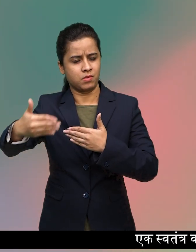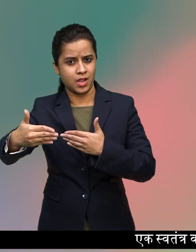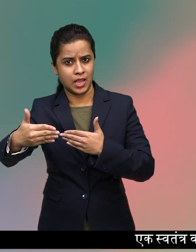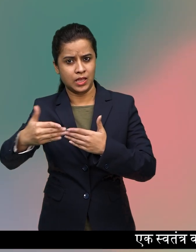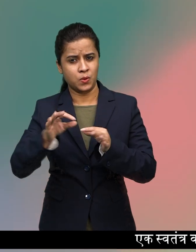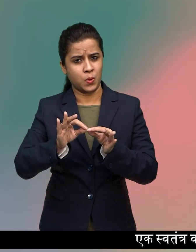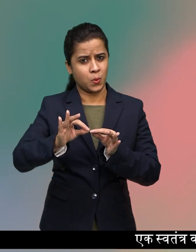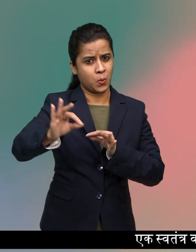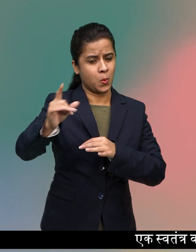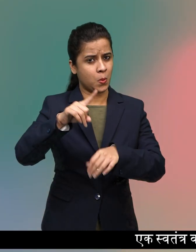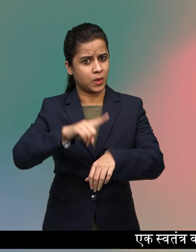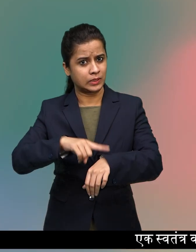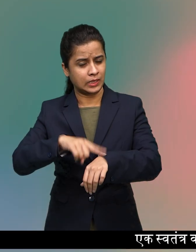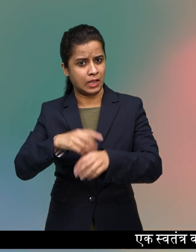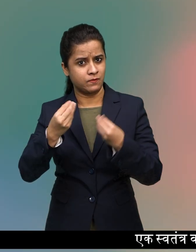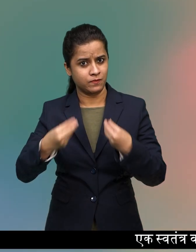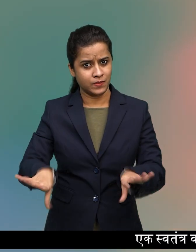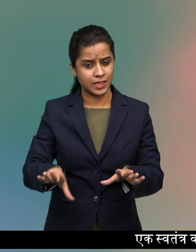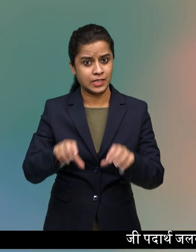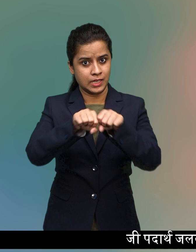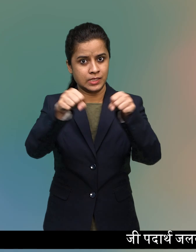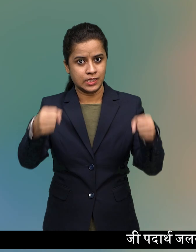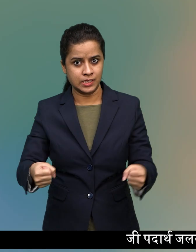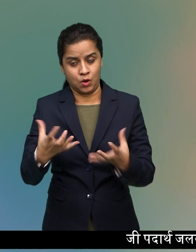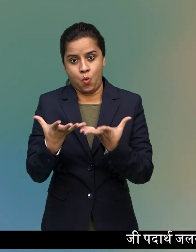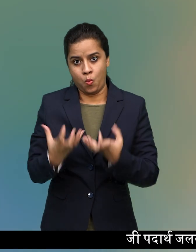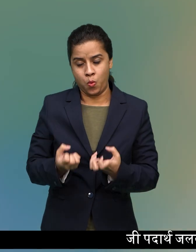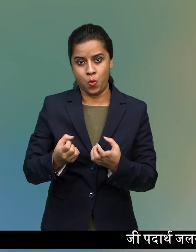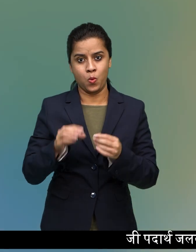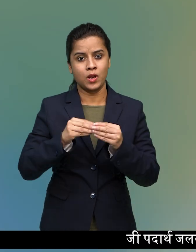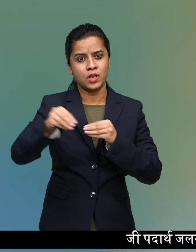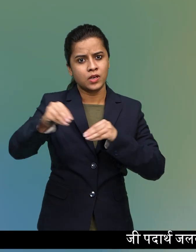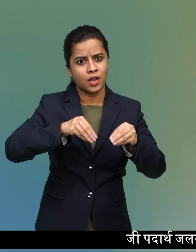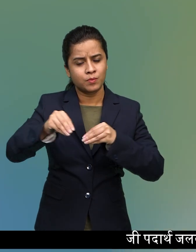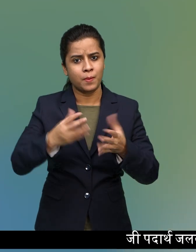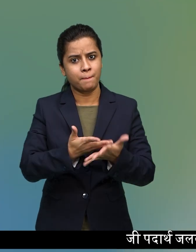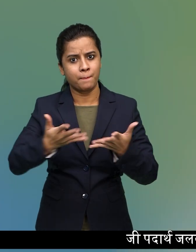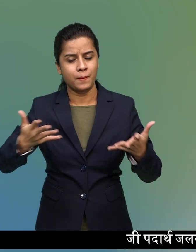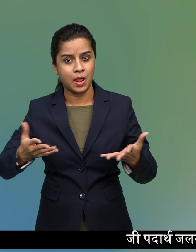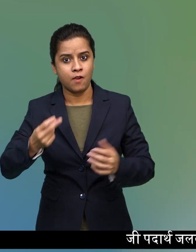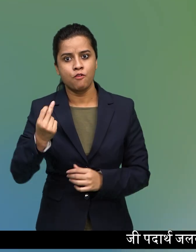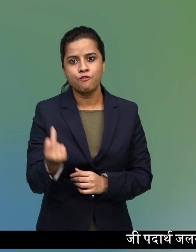एक स्वतंत्र वाहतूक प्रणाली आवश्यक आहे, जी पदार्थ जलद आणि प्रभावीपणे हलवू शकेल.